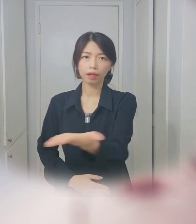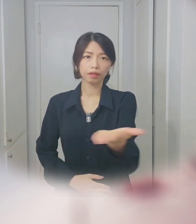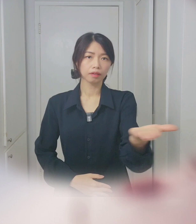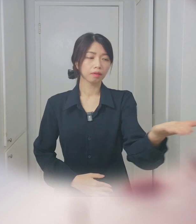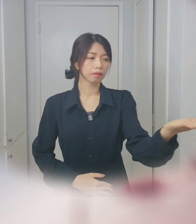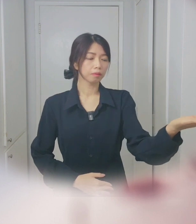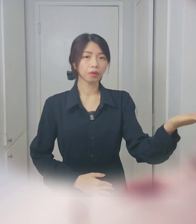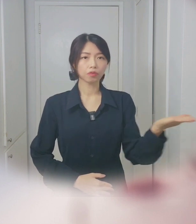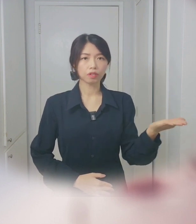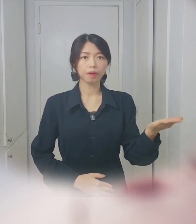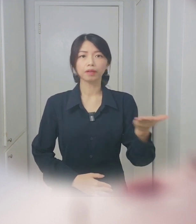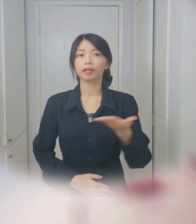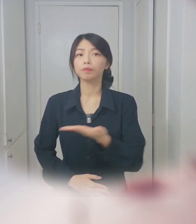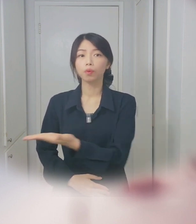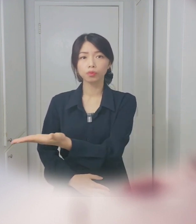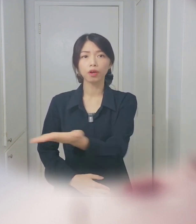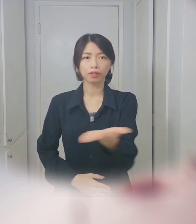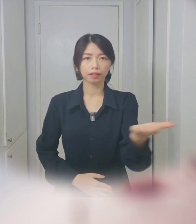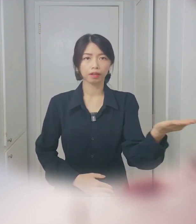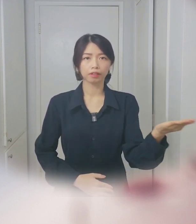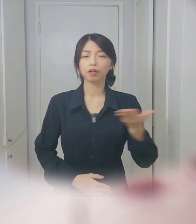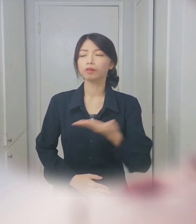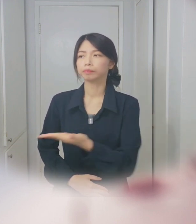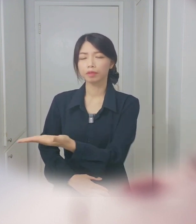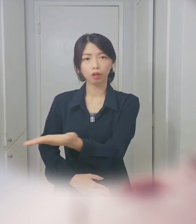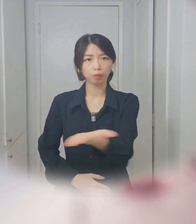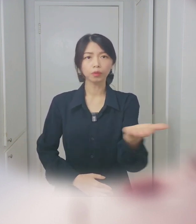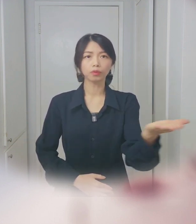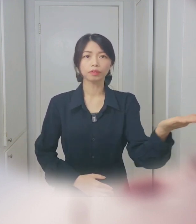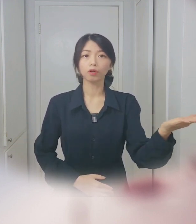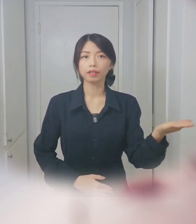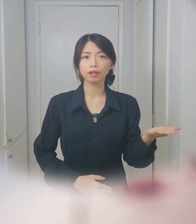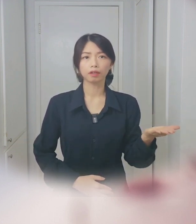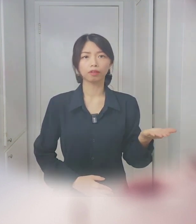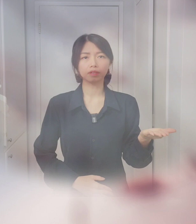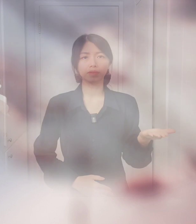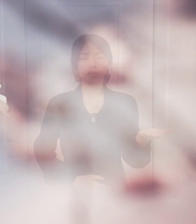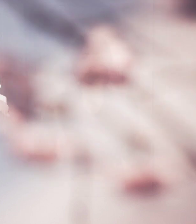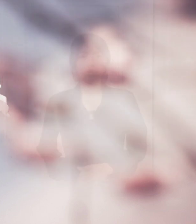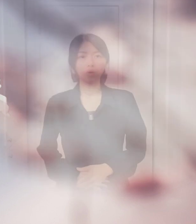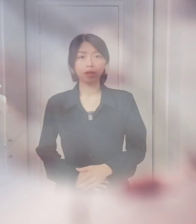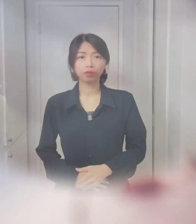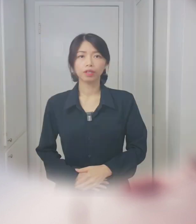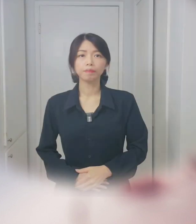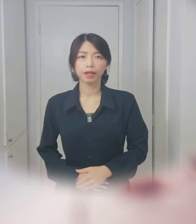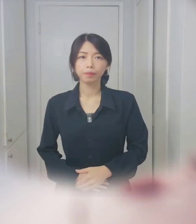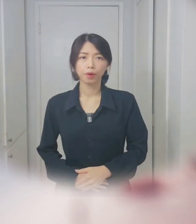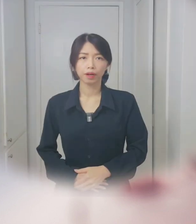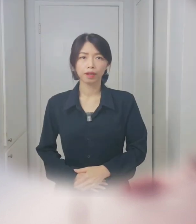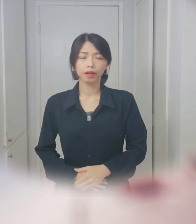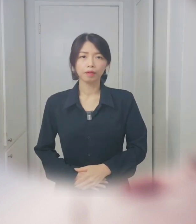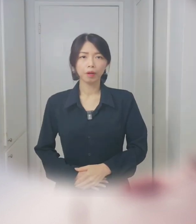이렇게 표현해 주시면 약간 복수 형태가 돼요. 그래서 여러분 혹은 너희들 이런 뜻입니다. 평화의 주님